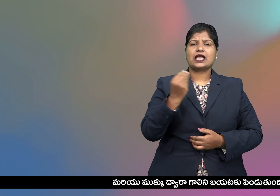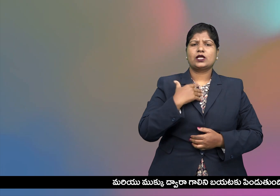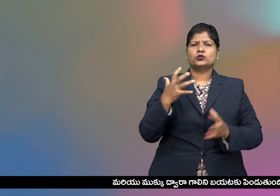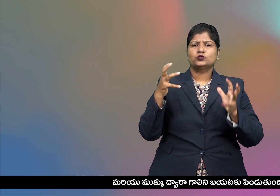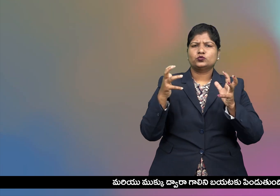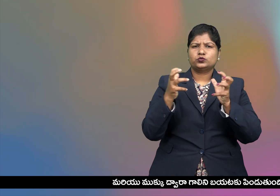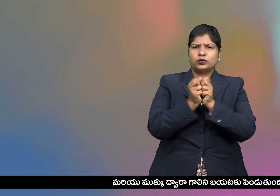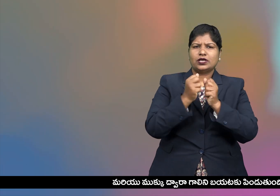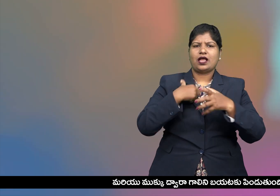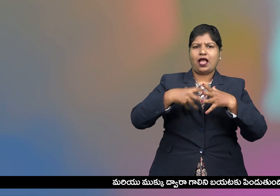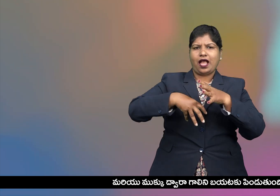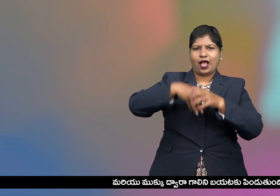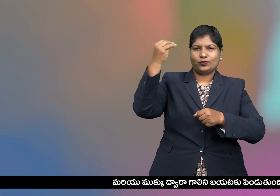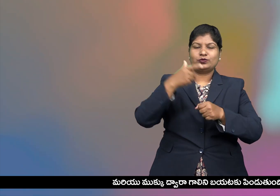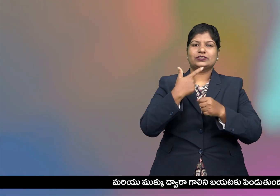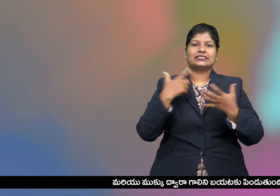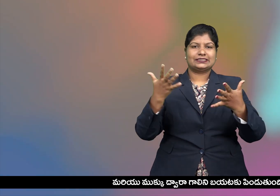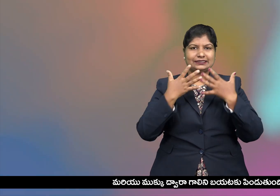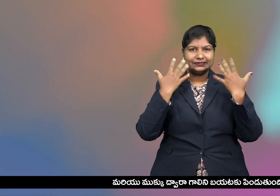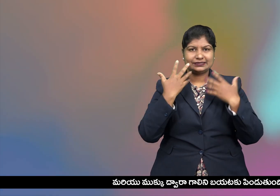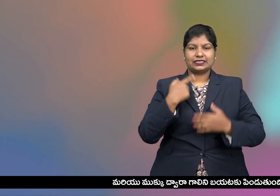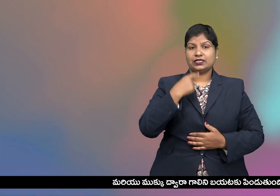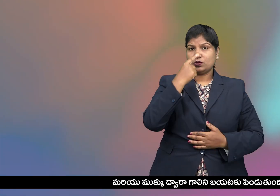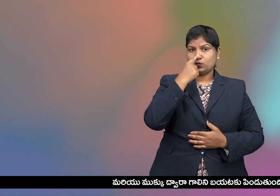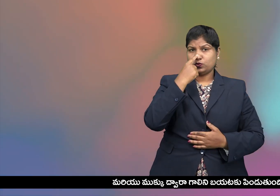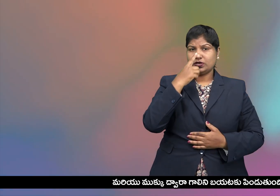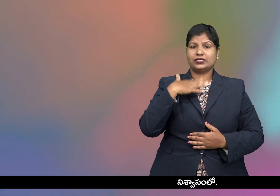మరియు ముక్కు ద్వారా గాలిని బయటకు పిండుతుంది.